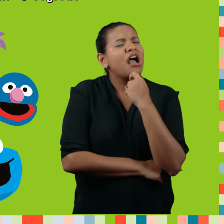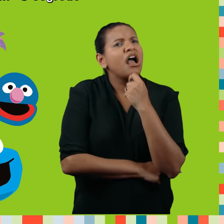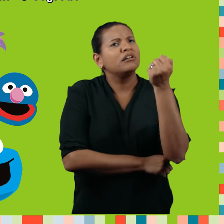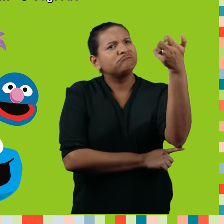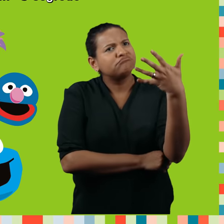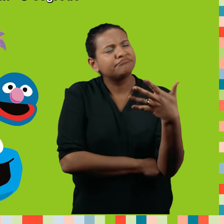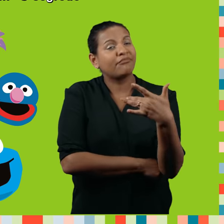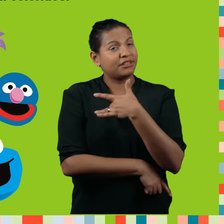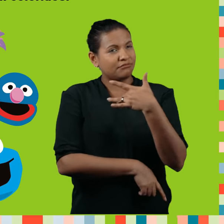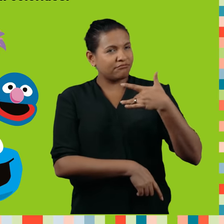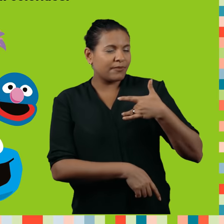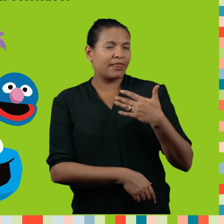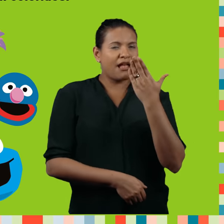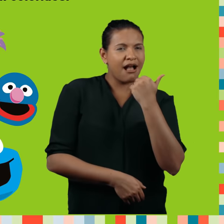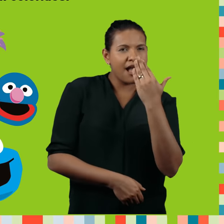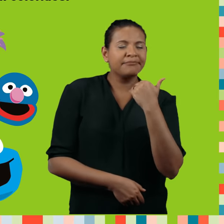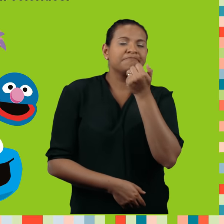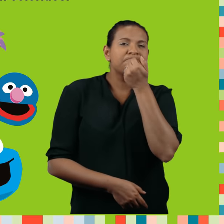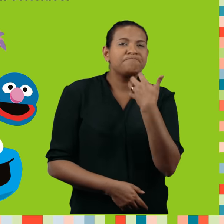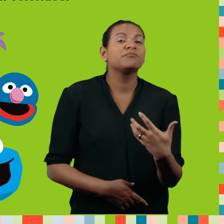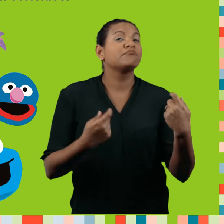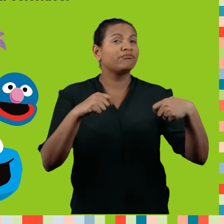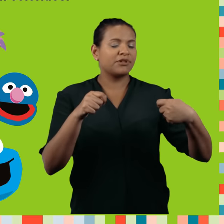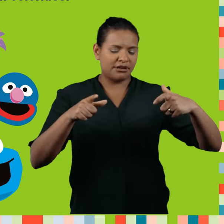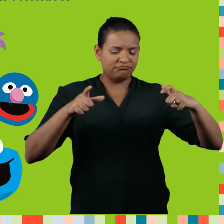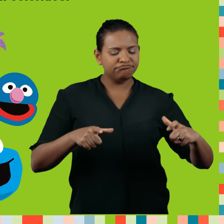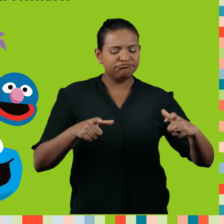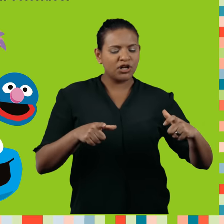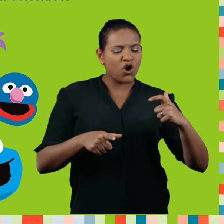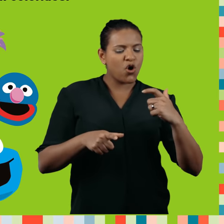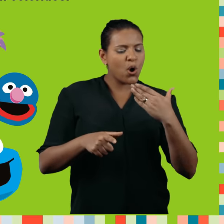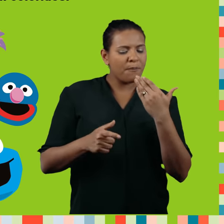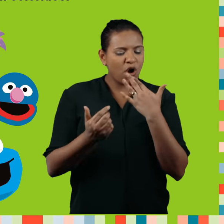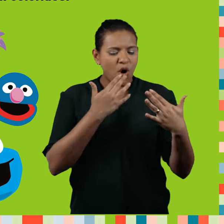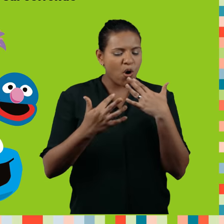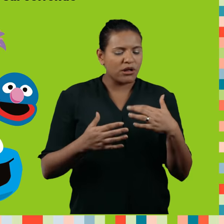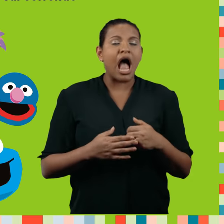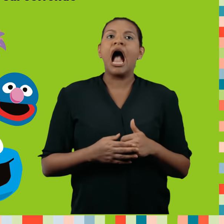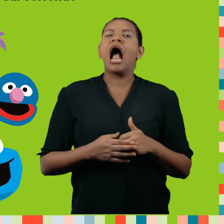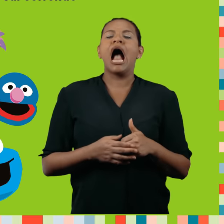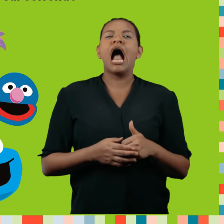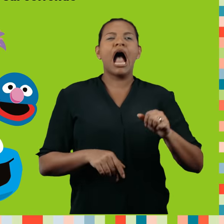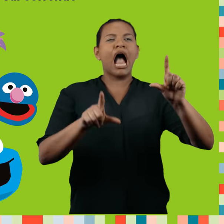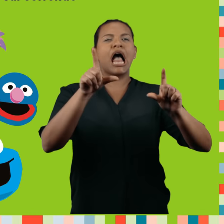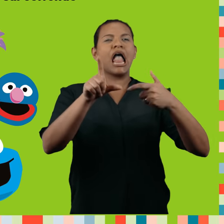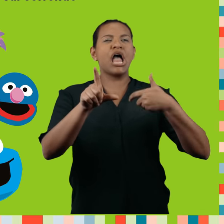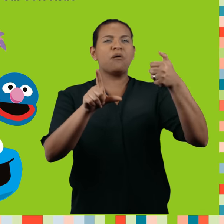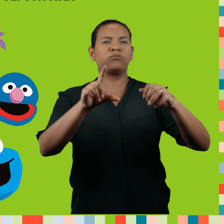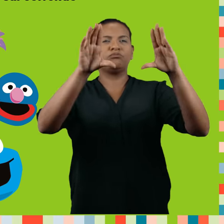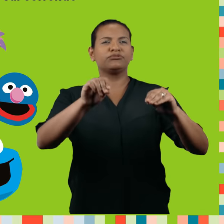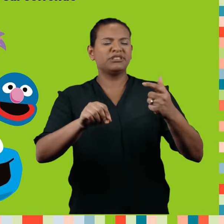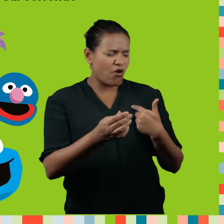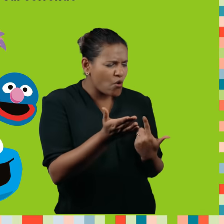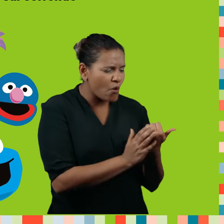assim... O segredo da alimentação saudável é fazer pratos bem coloridos. Aí, na mesma hora, eu desliguei a TV e